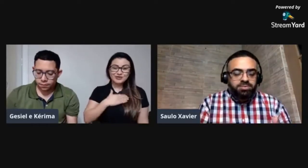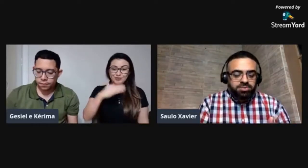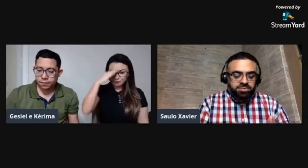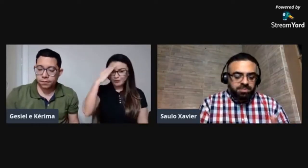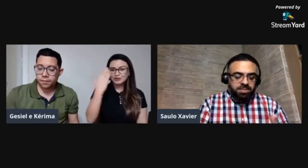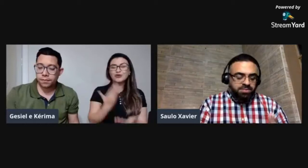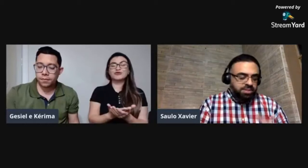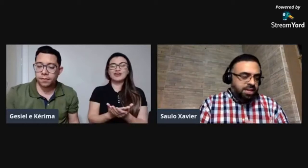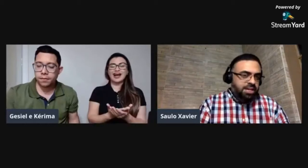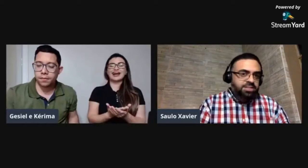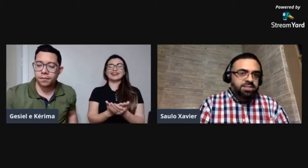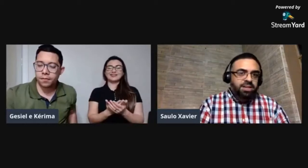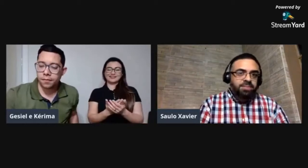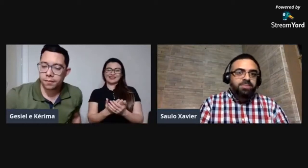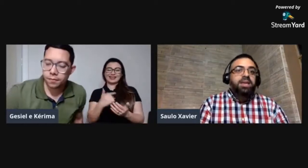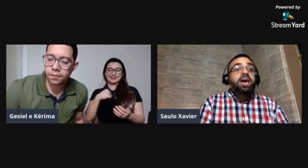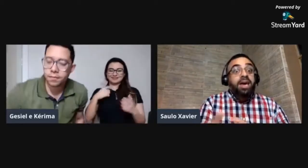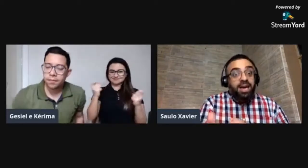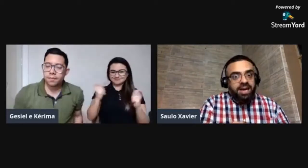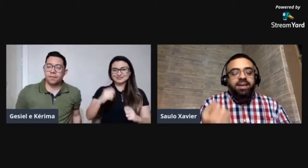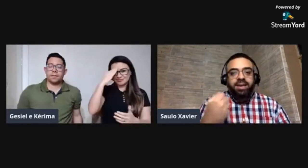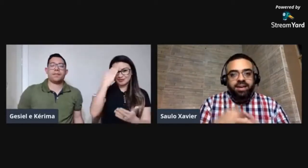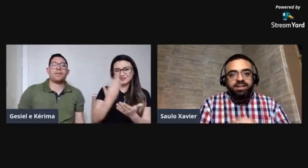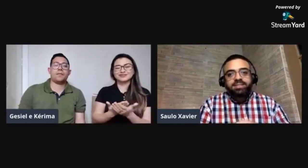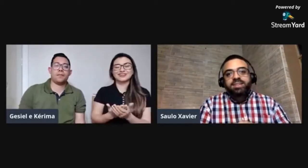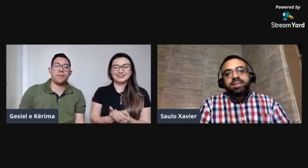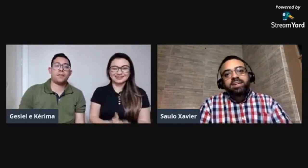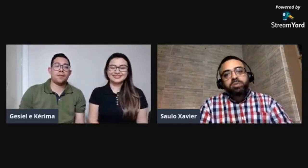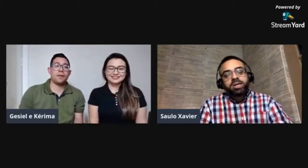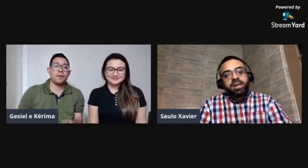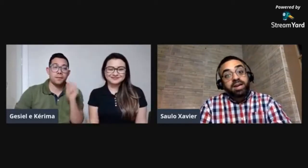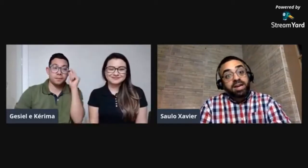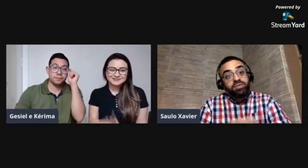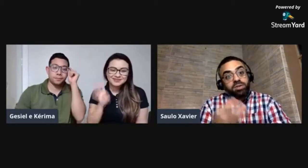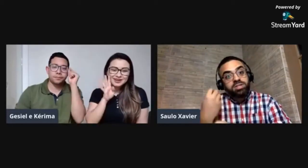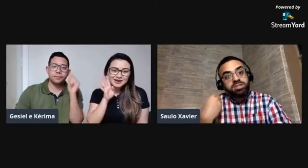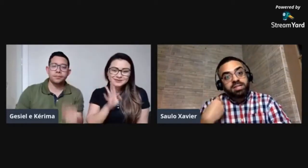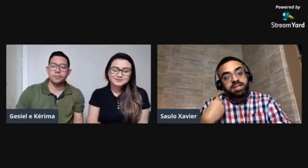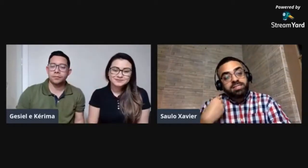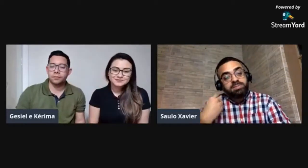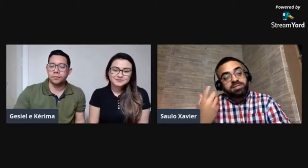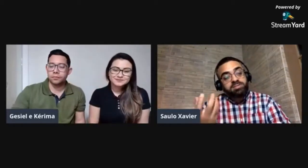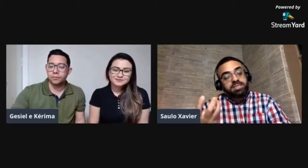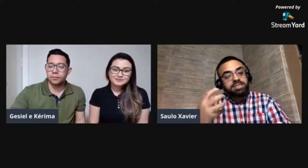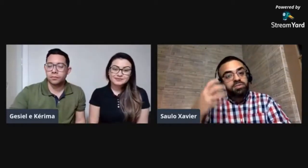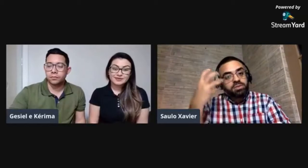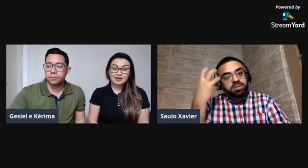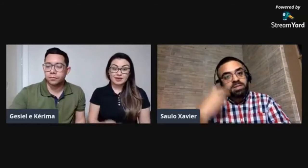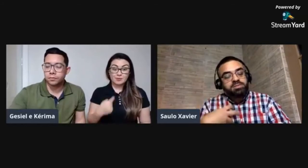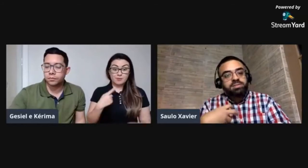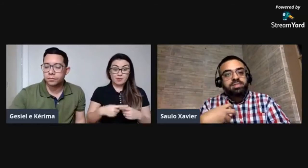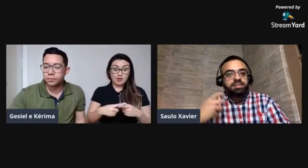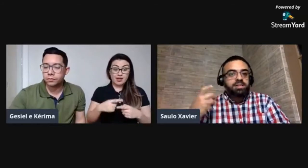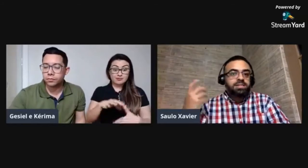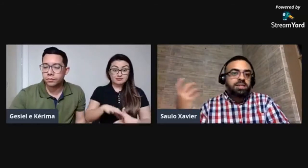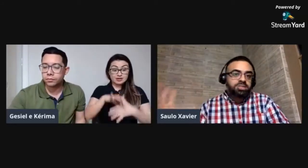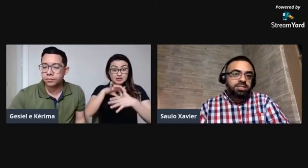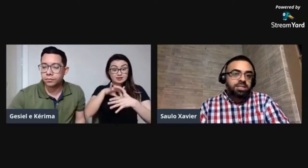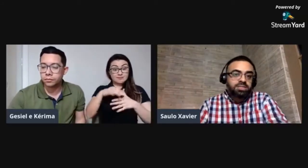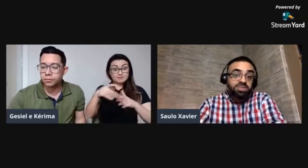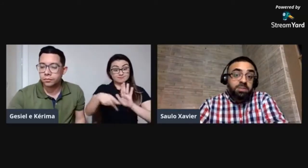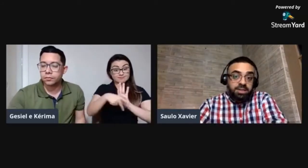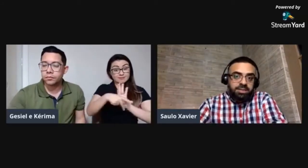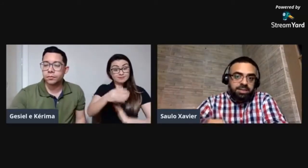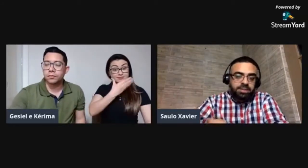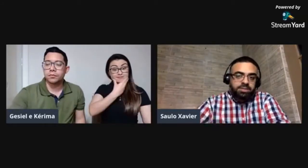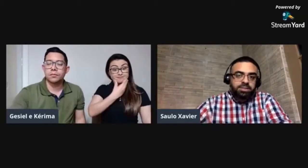mais maduro, mais Pode maturidade. confiar, né? Alguém. Porque era a figura de liderança masculina, uma figura masculina, que eles eram de